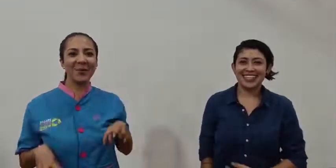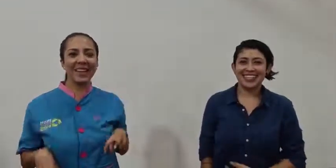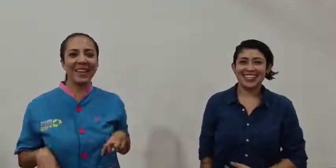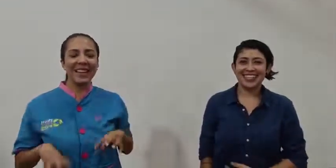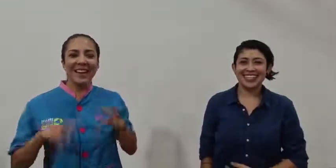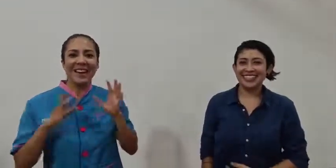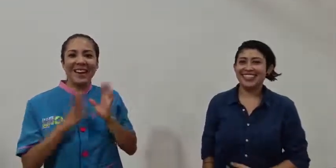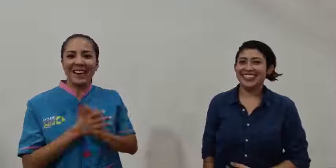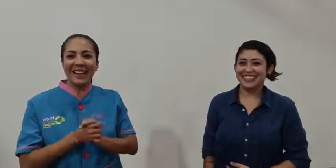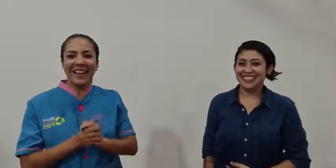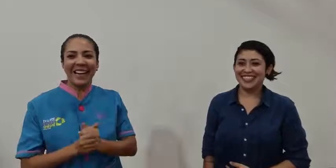bien.